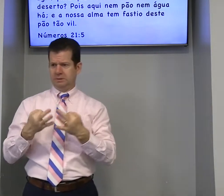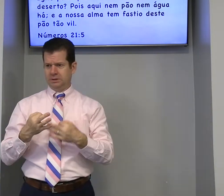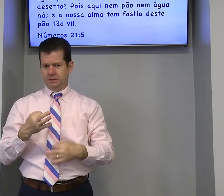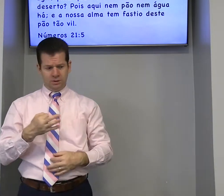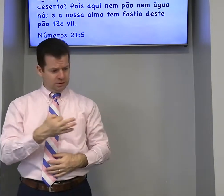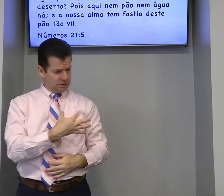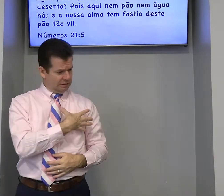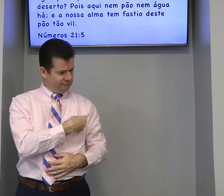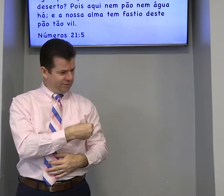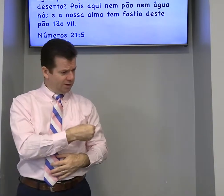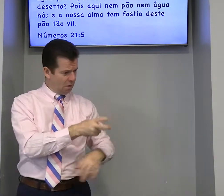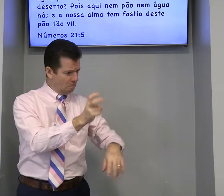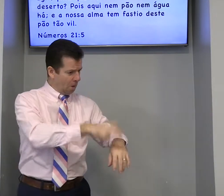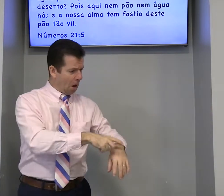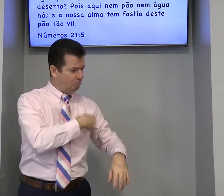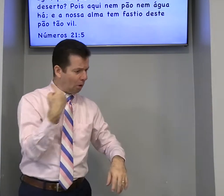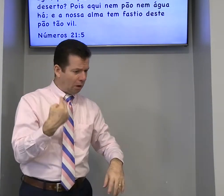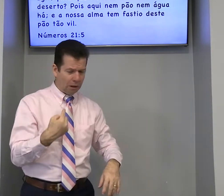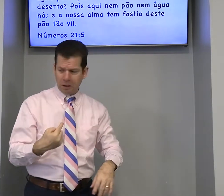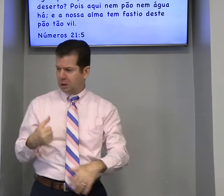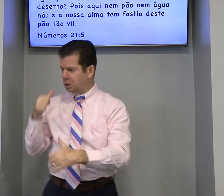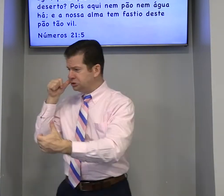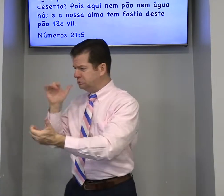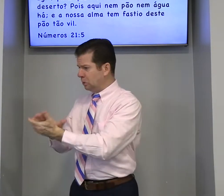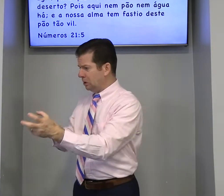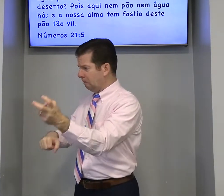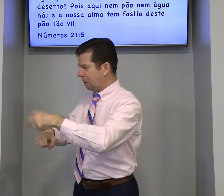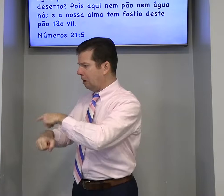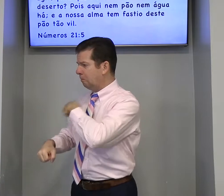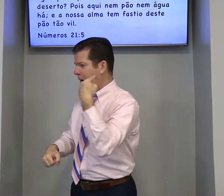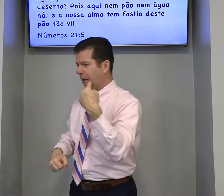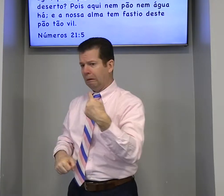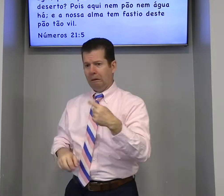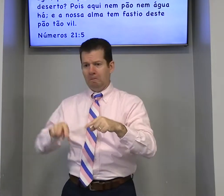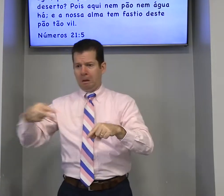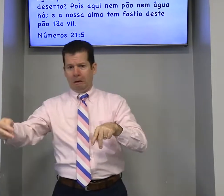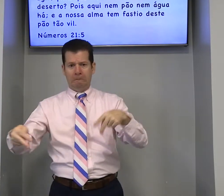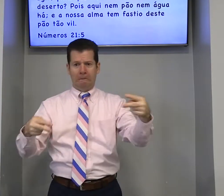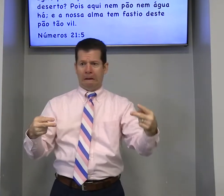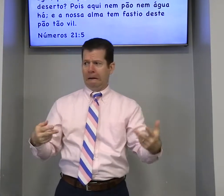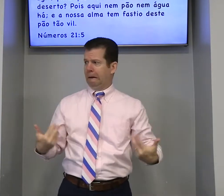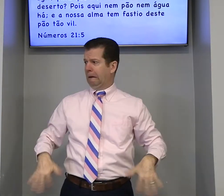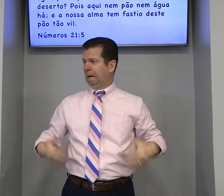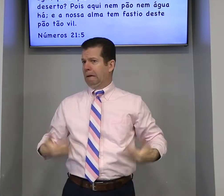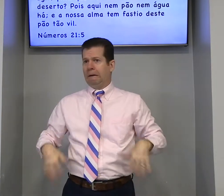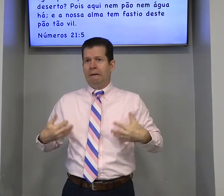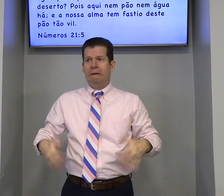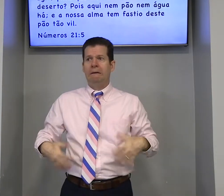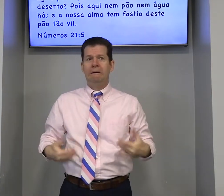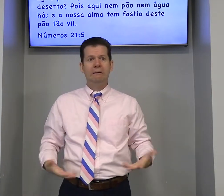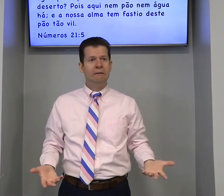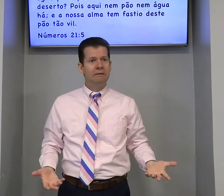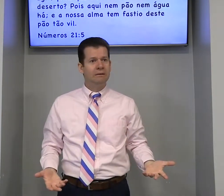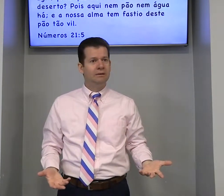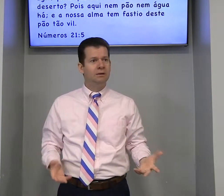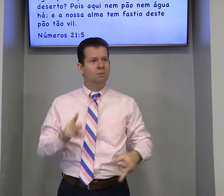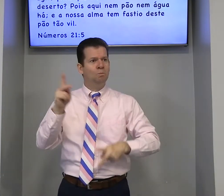Imagina a família. O filho é picado e morre. Depois a esposa foi picada e morre. E o